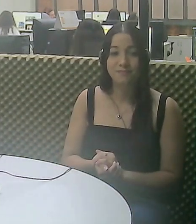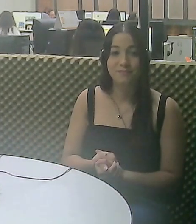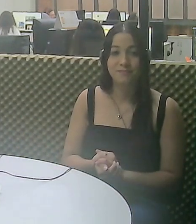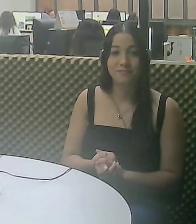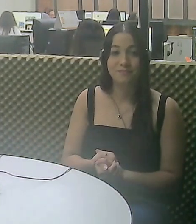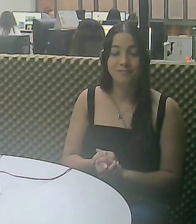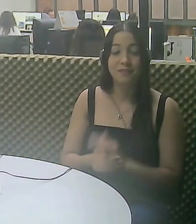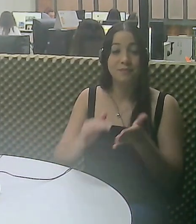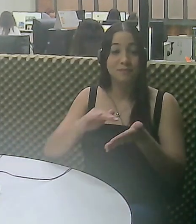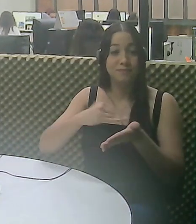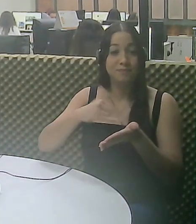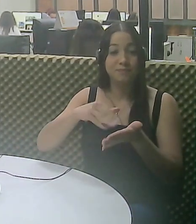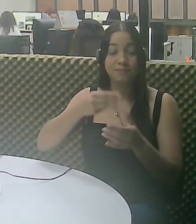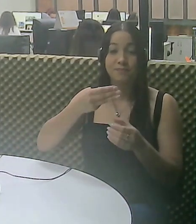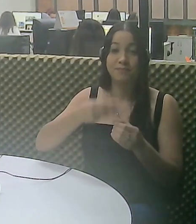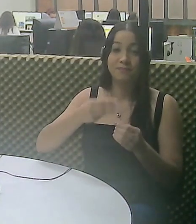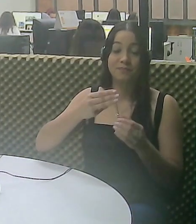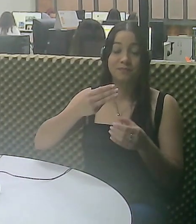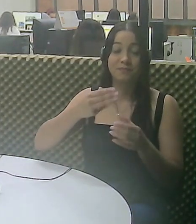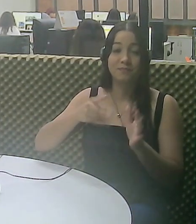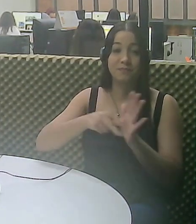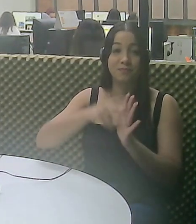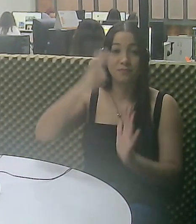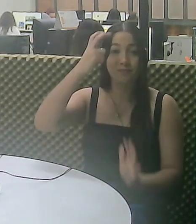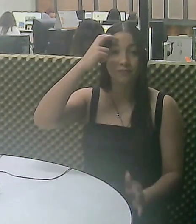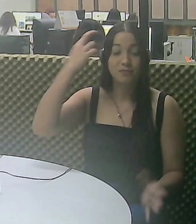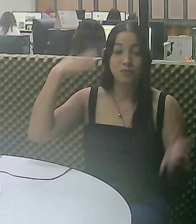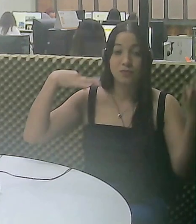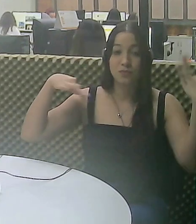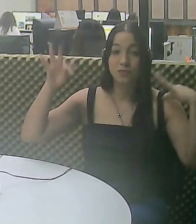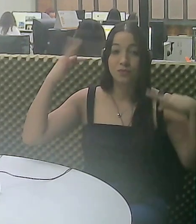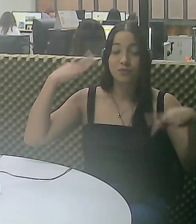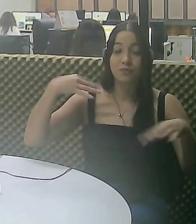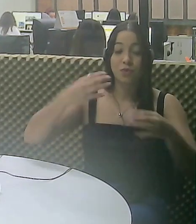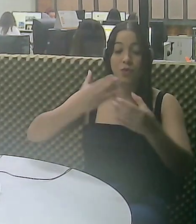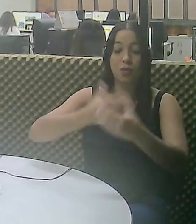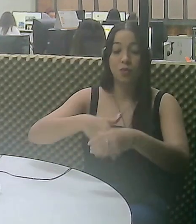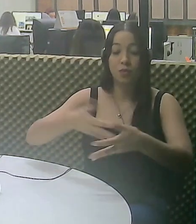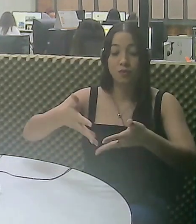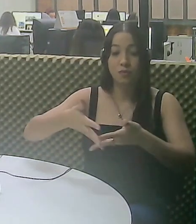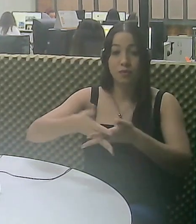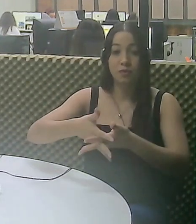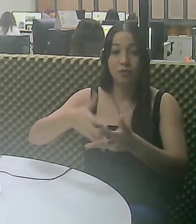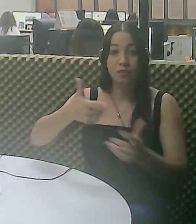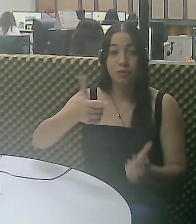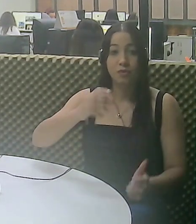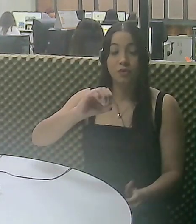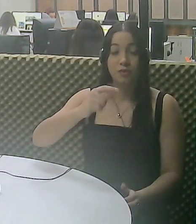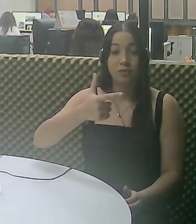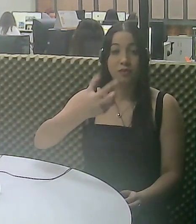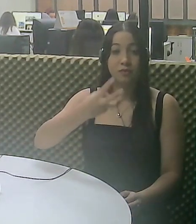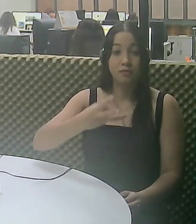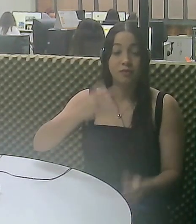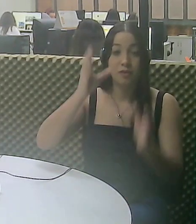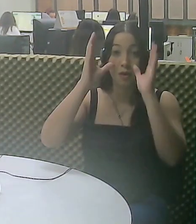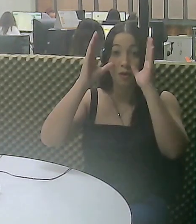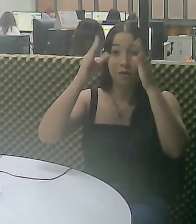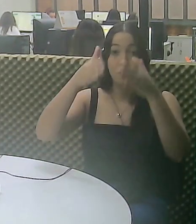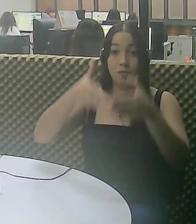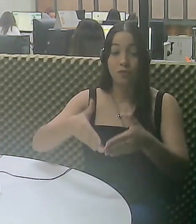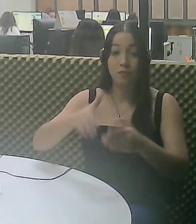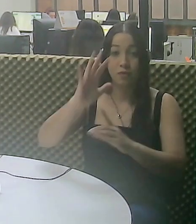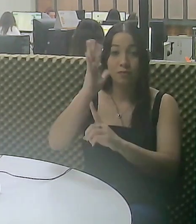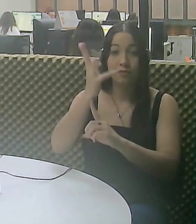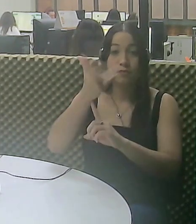Realizado por meio da Secretaria Municipal de Cultura e Turismo, o concurso de Presépios 2023 é voltado para a